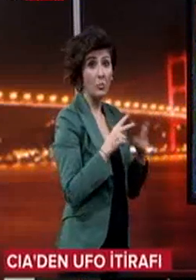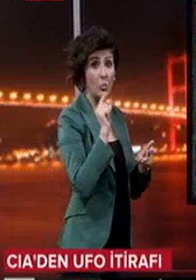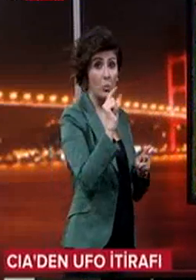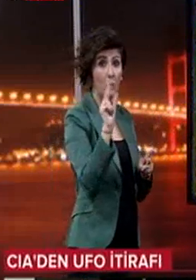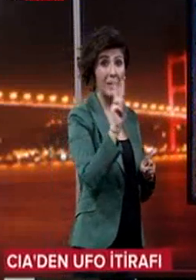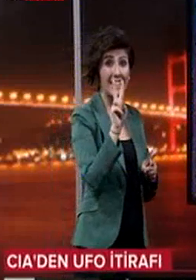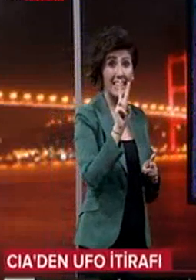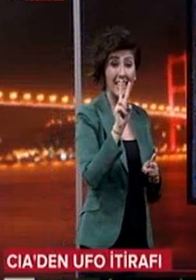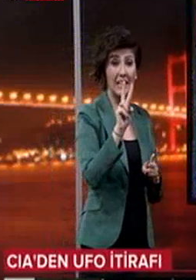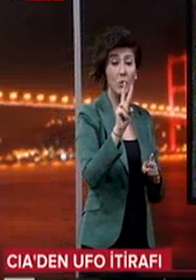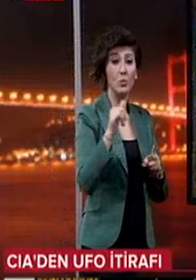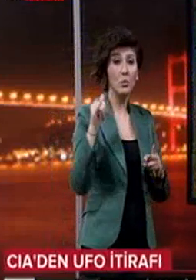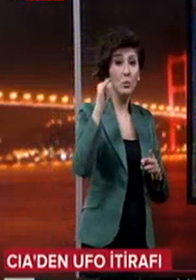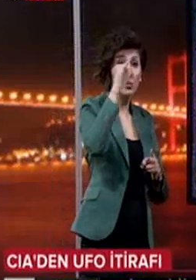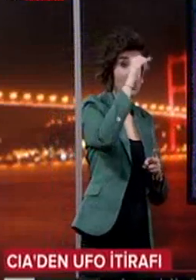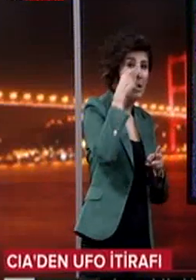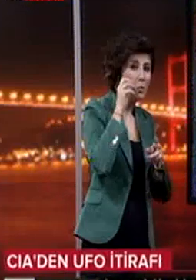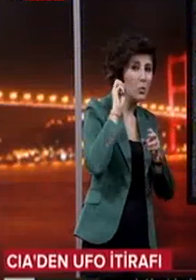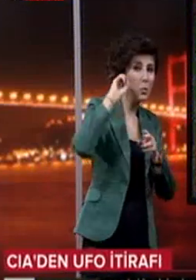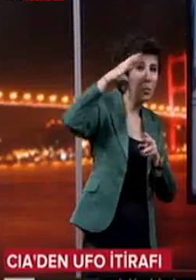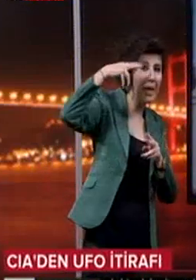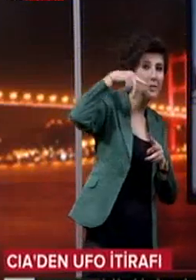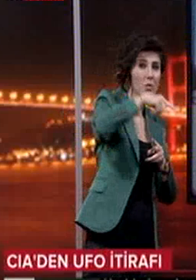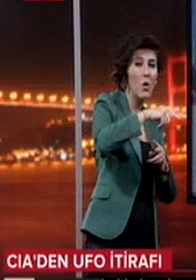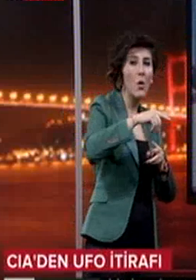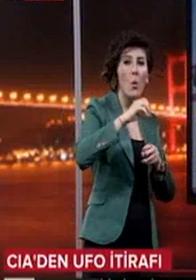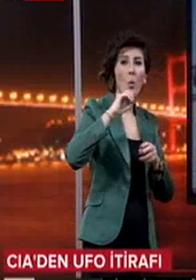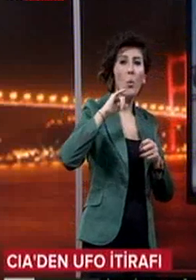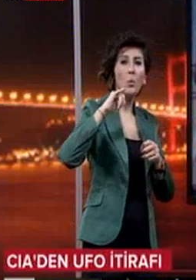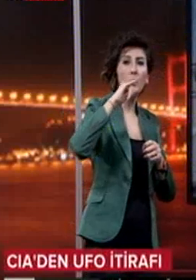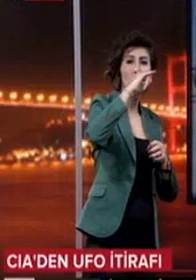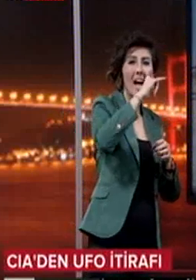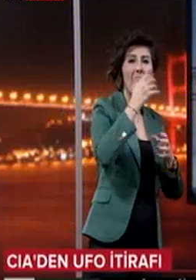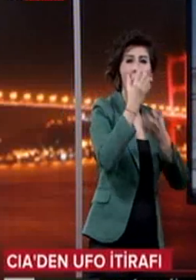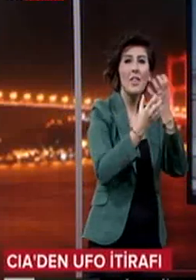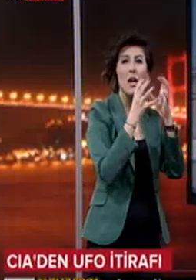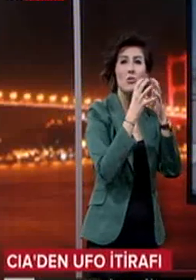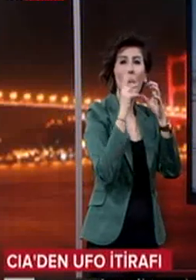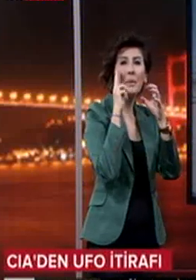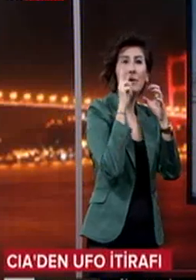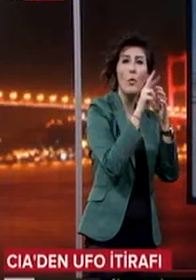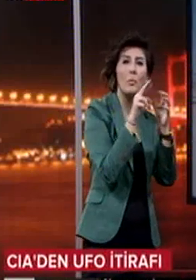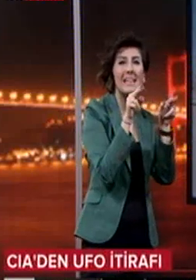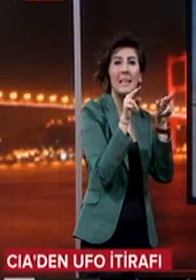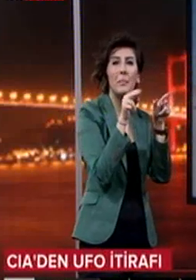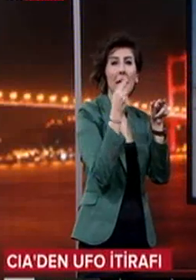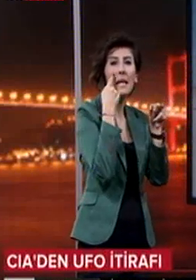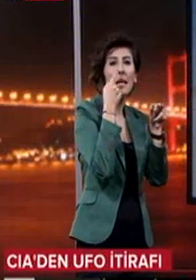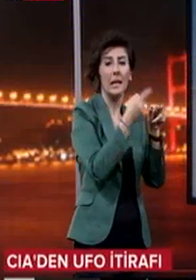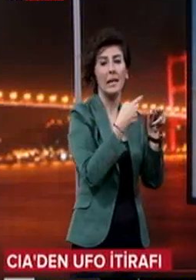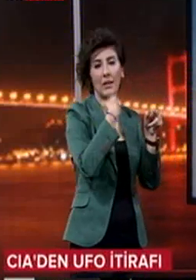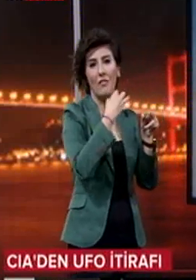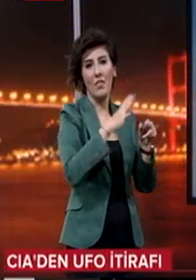Açıklamada U-2 uçağından yansıyan güneş ışınları uçan bir ateş topu gibi görülmesine neden olduğu